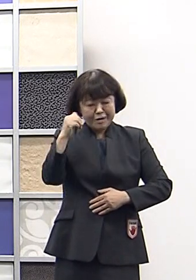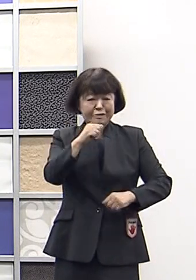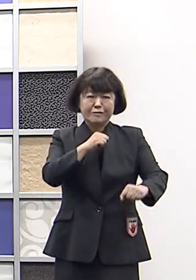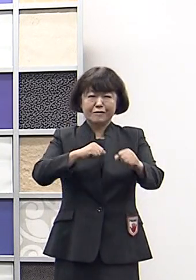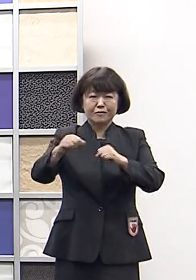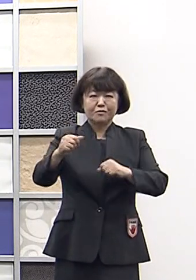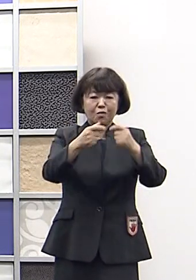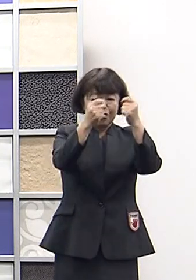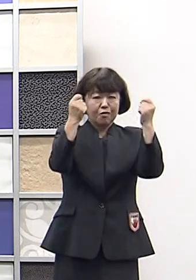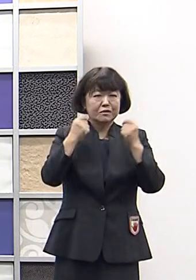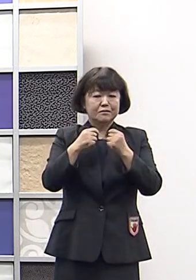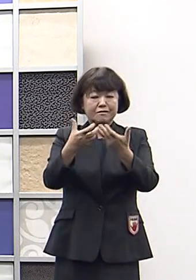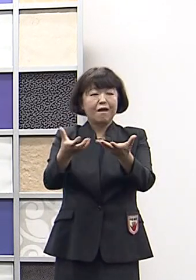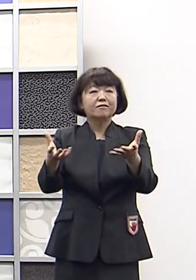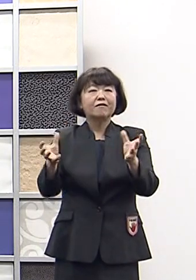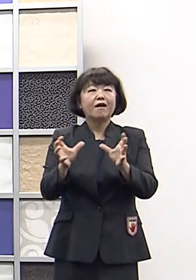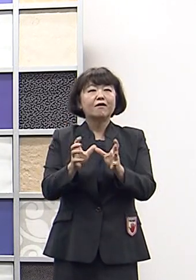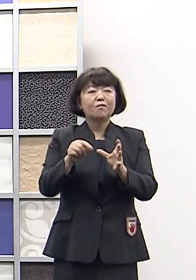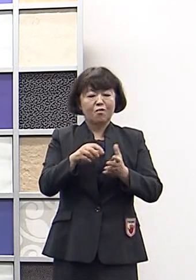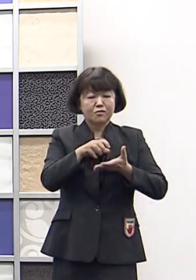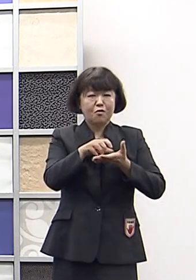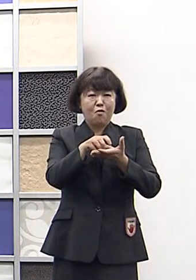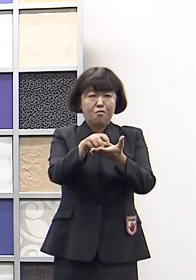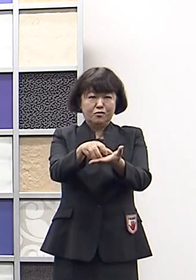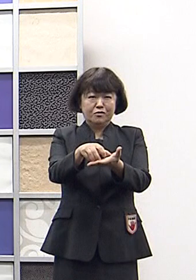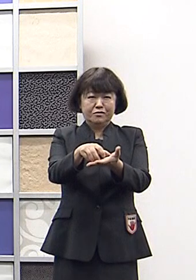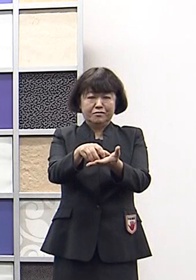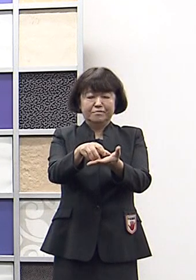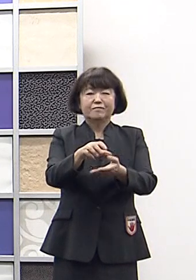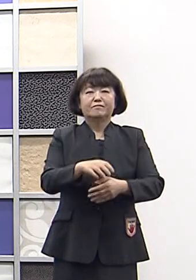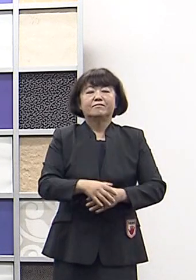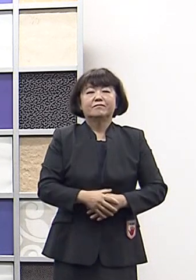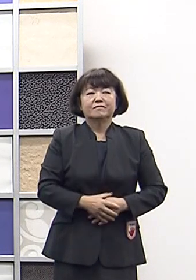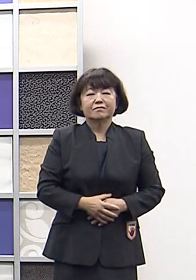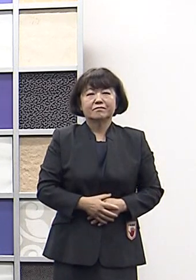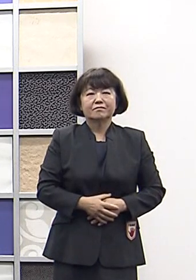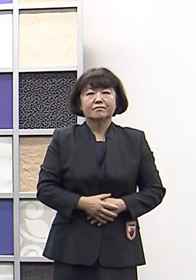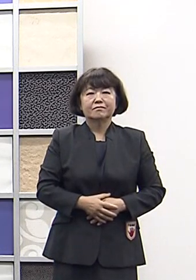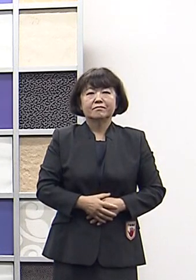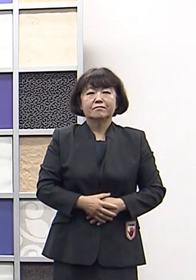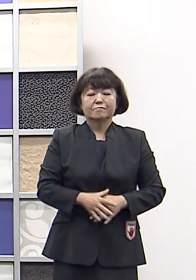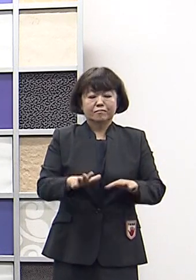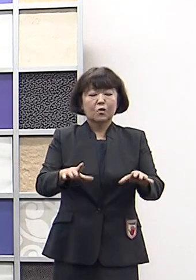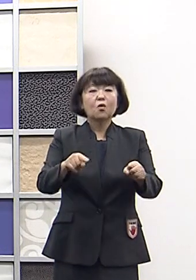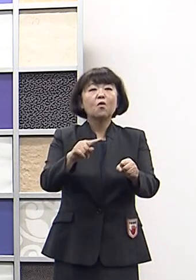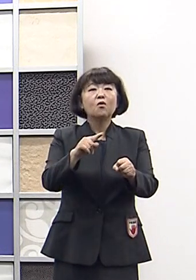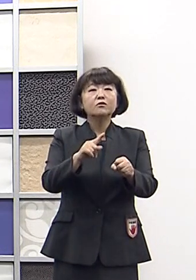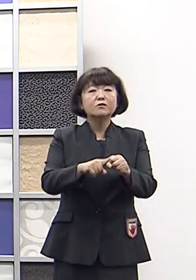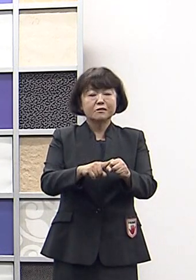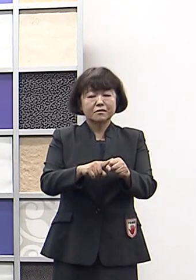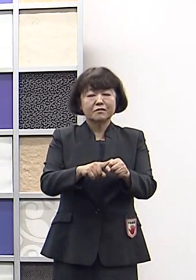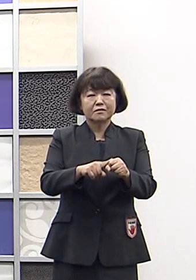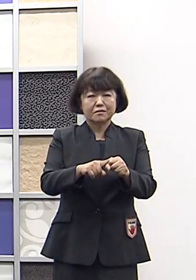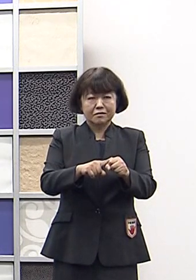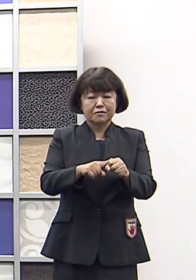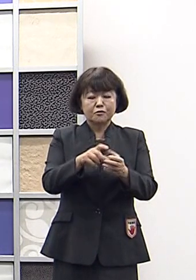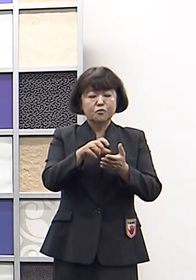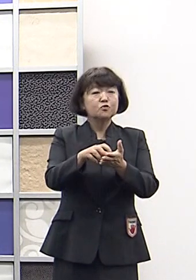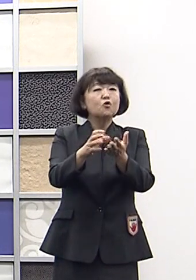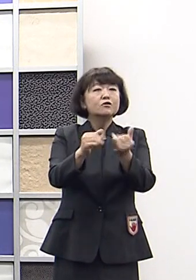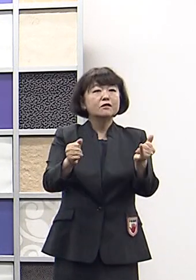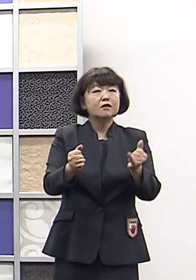個人、および団体を、表彰する、ものであります。今年の、今年度の、受賞